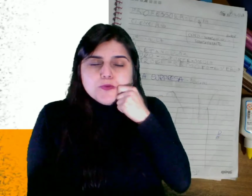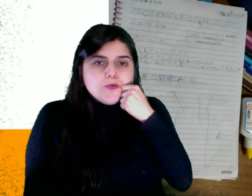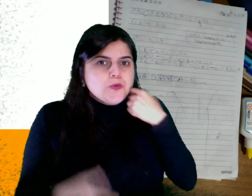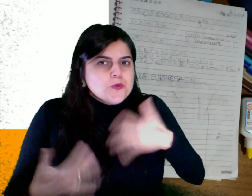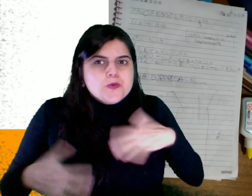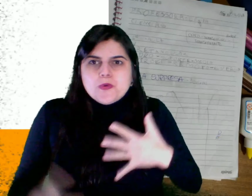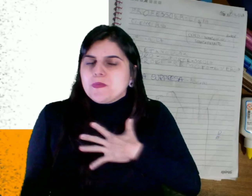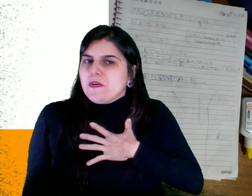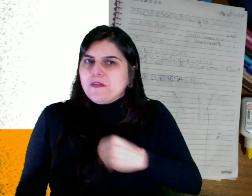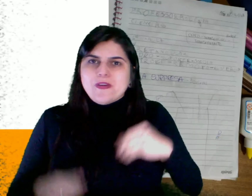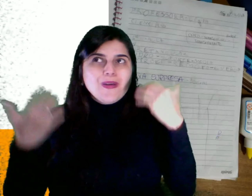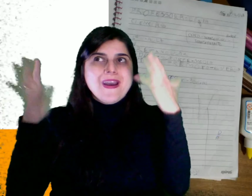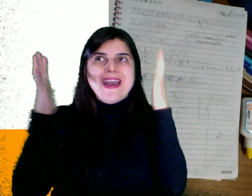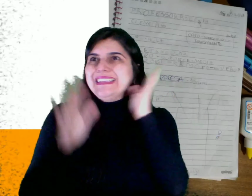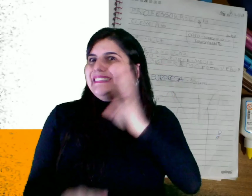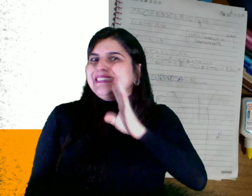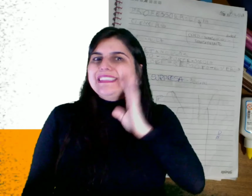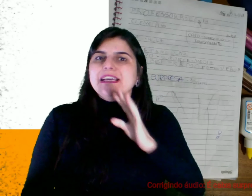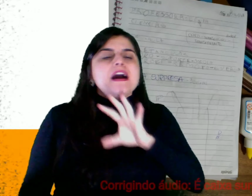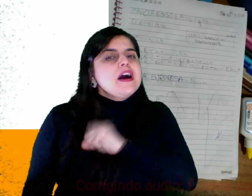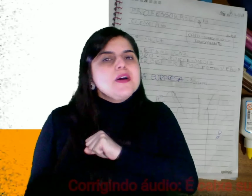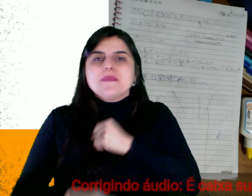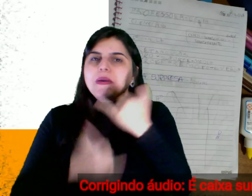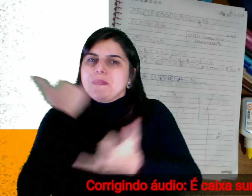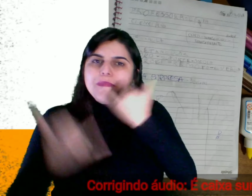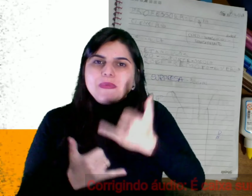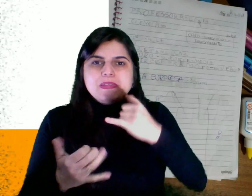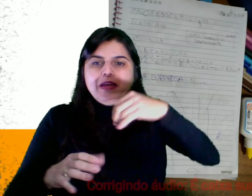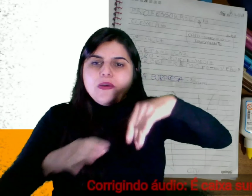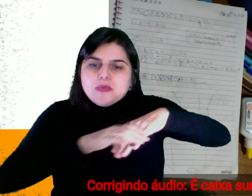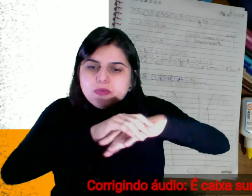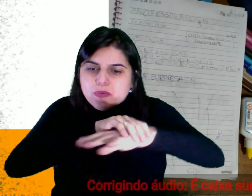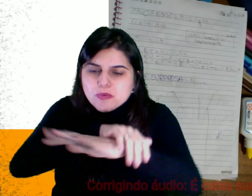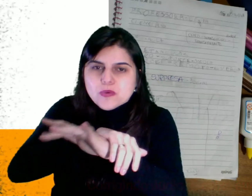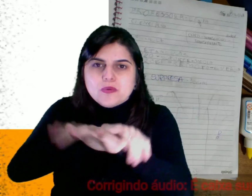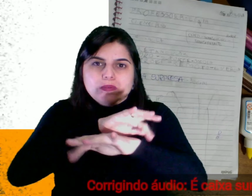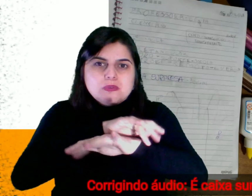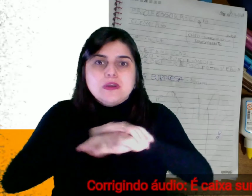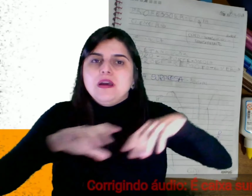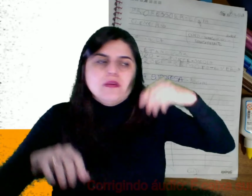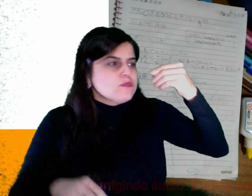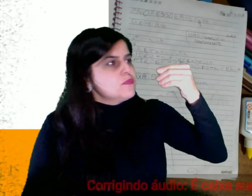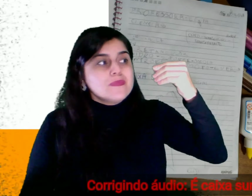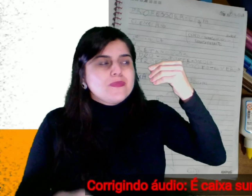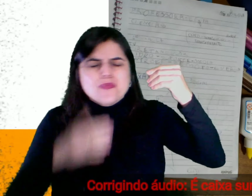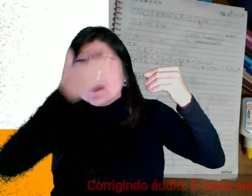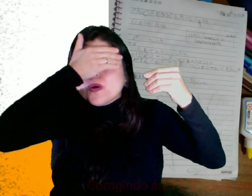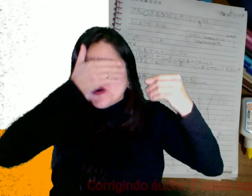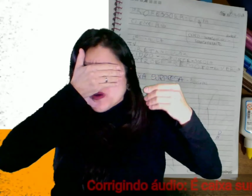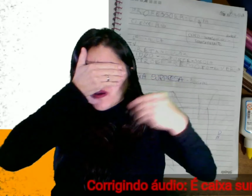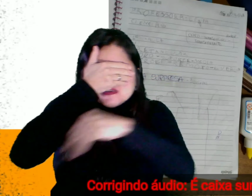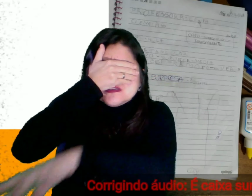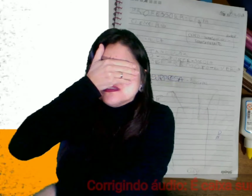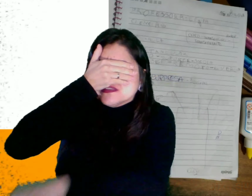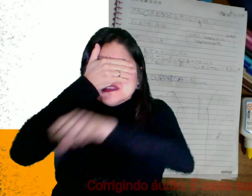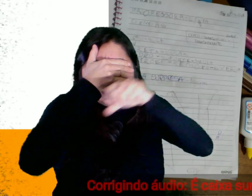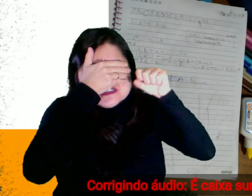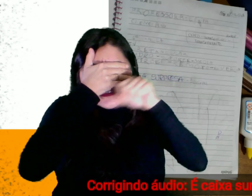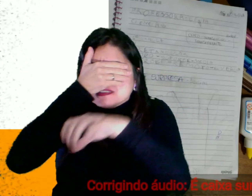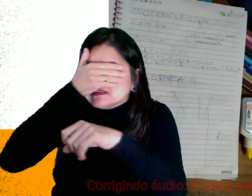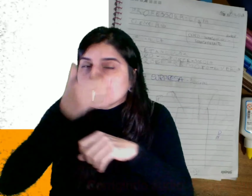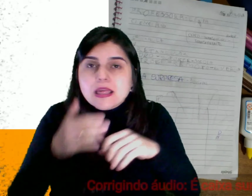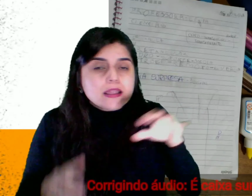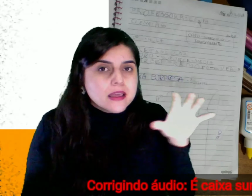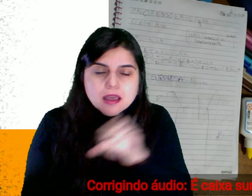Essa aqui é a disciplina de ciências, que tinha uma casa surpresa. Nosso meu filho amou, praticou várias